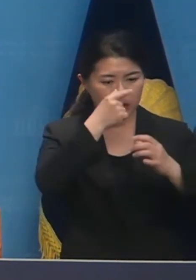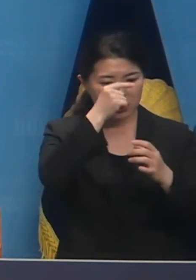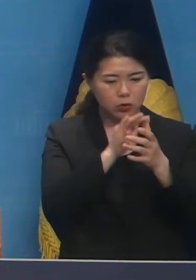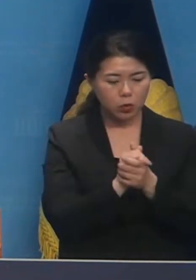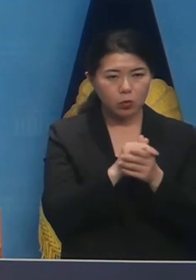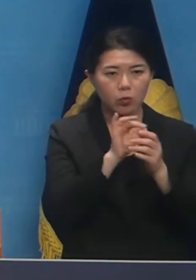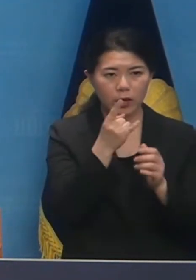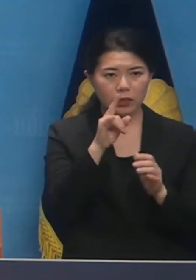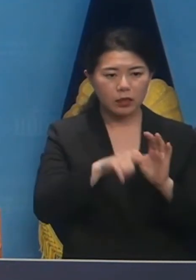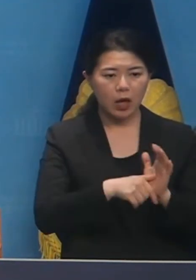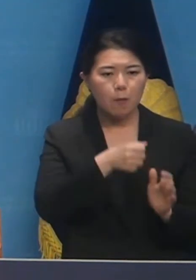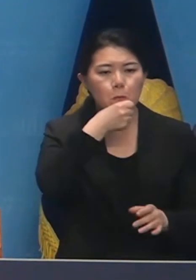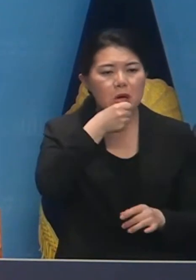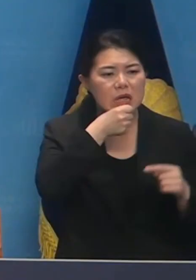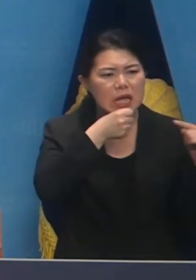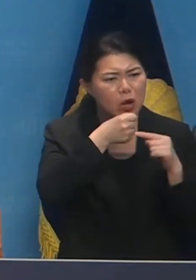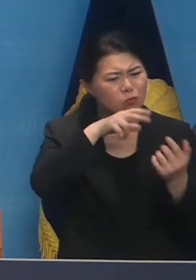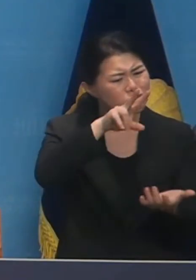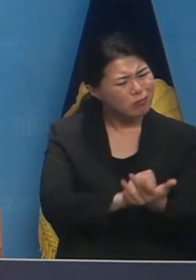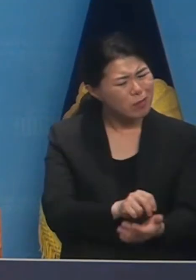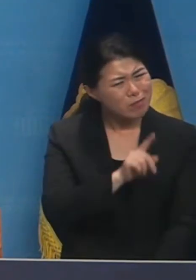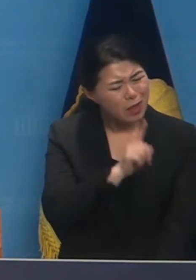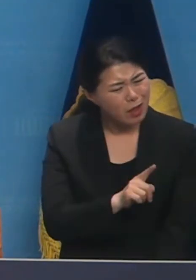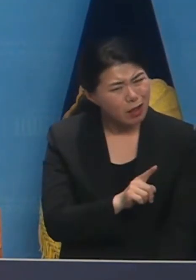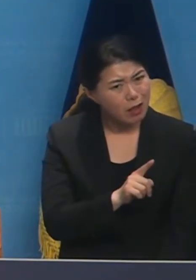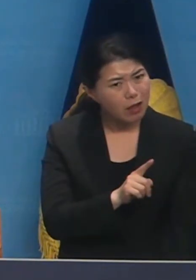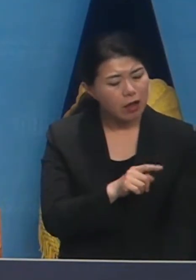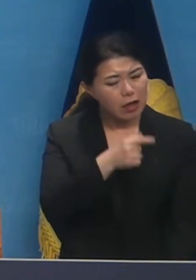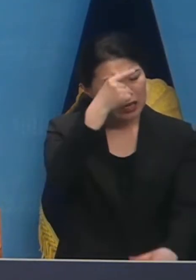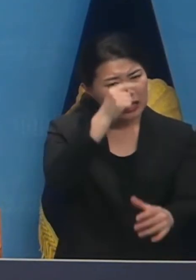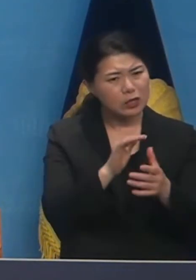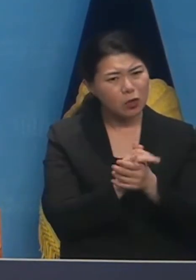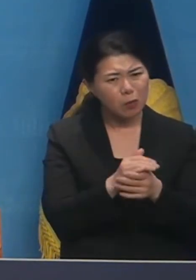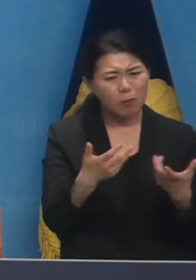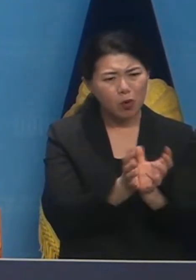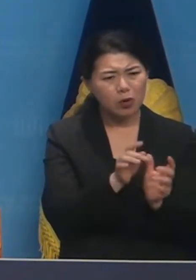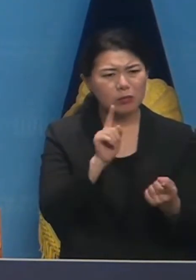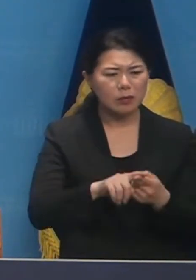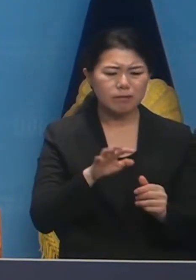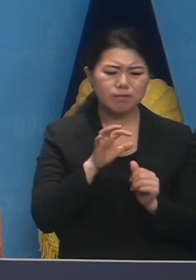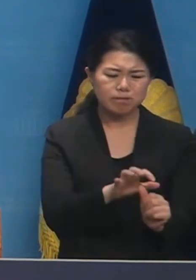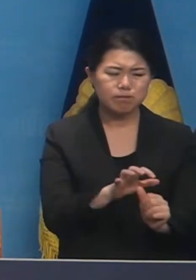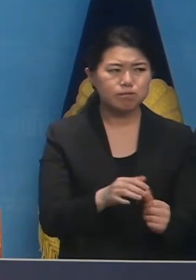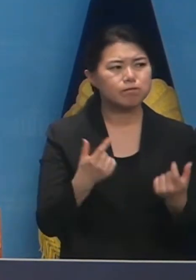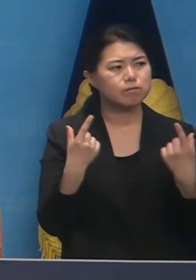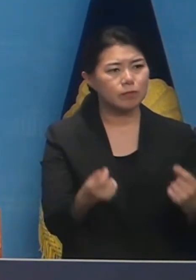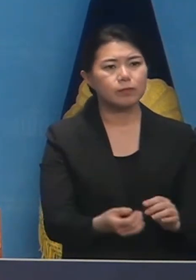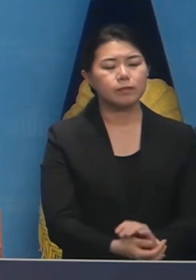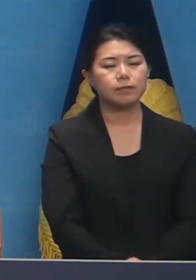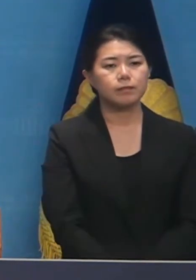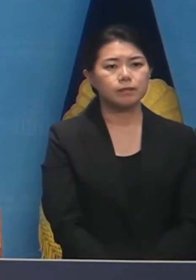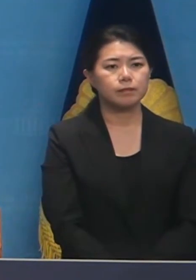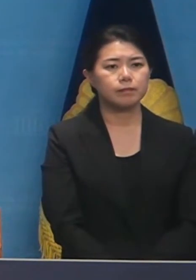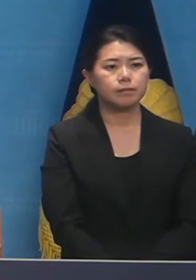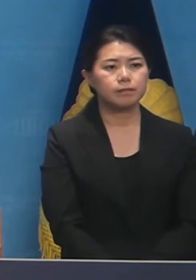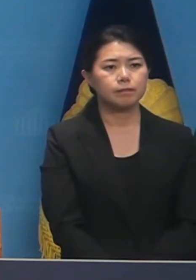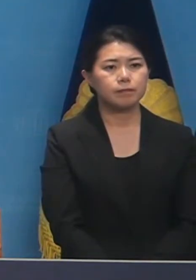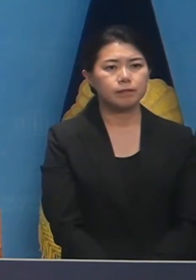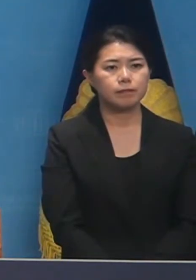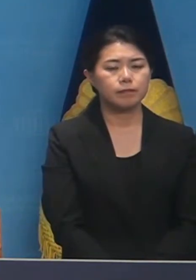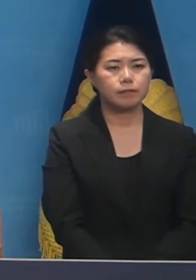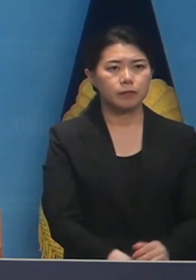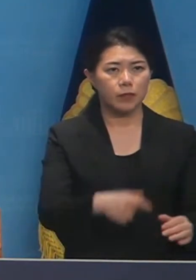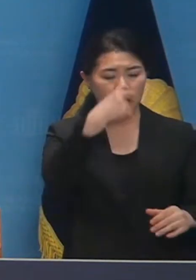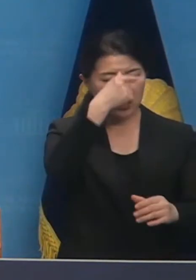사용한 마이크까지 문제 삼는 것은 기도 모임 자체에 대한 탄압으로 해석될 수 있다.